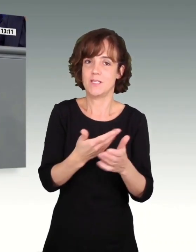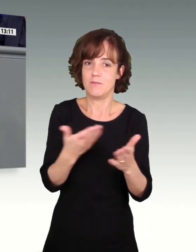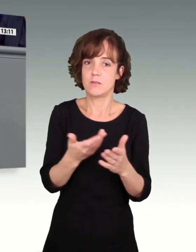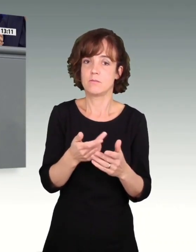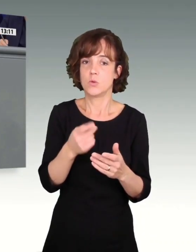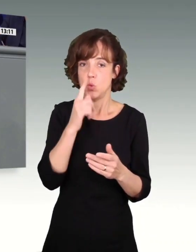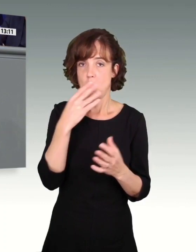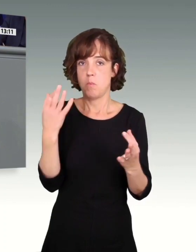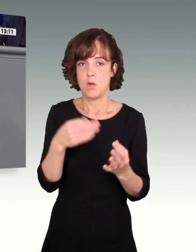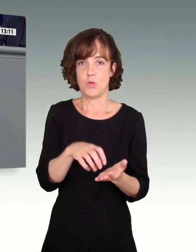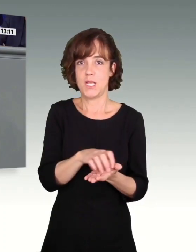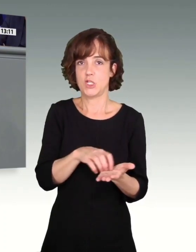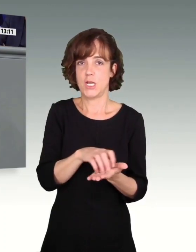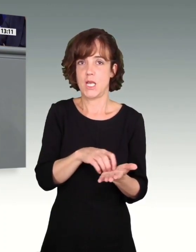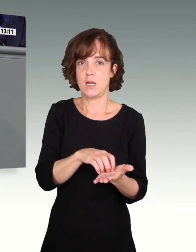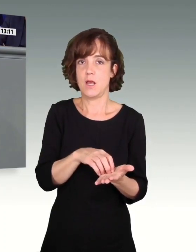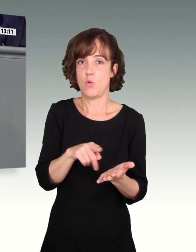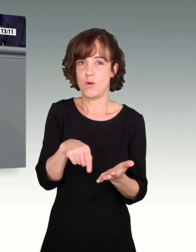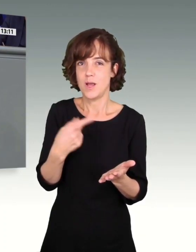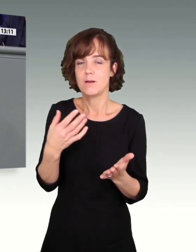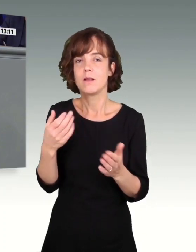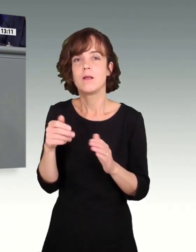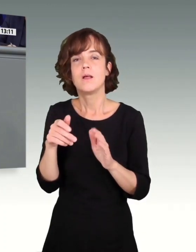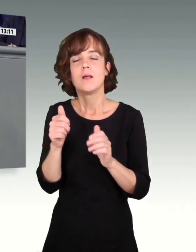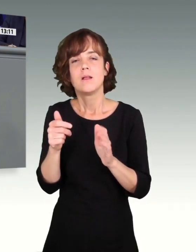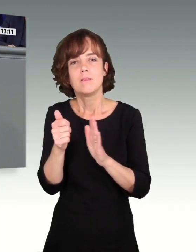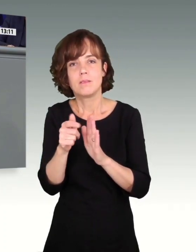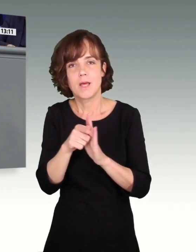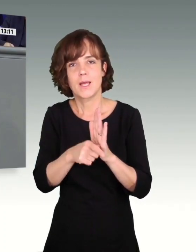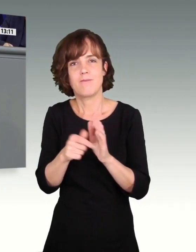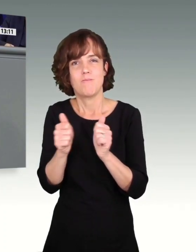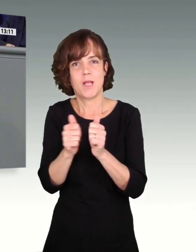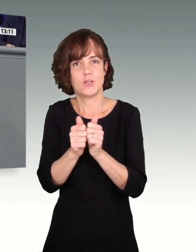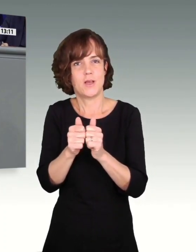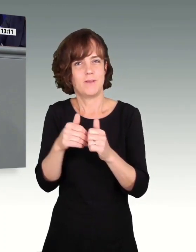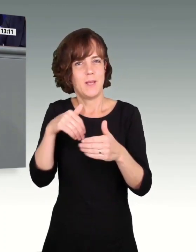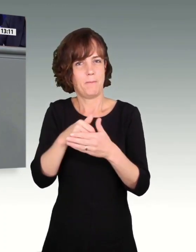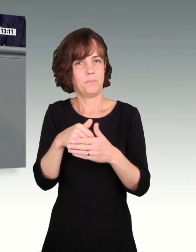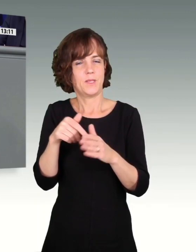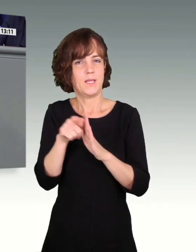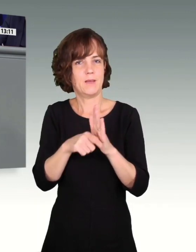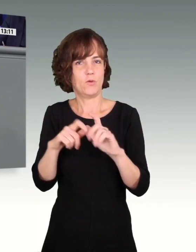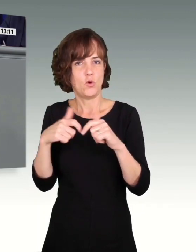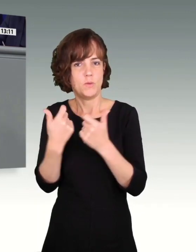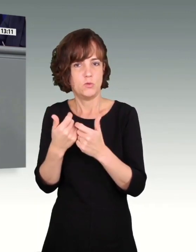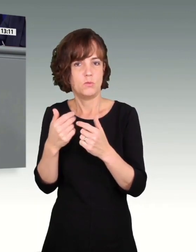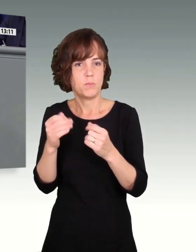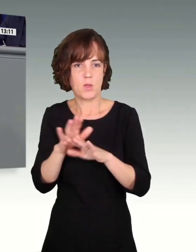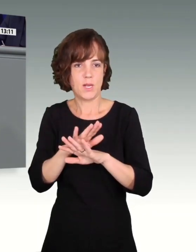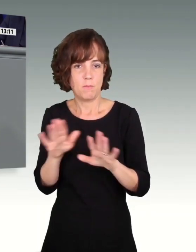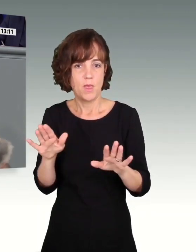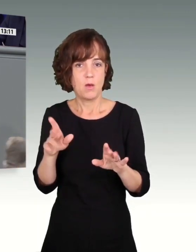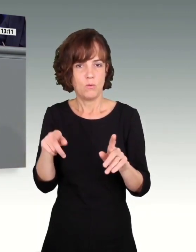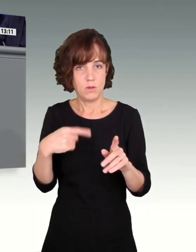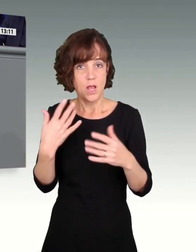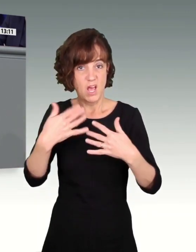Taschenrechner brauchen. Und dann brauchen wir die Tarifpartnerschaft in der Tarifkommission eben nicht mehr. Sie entziehen der